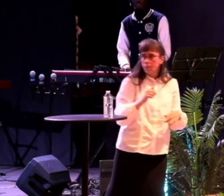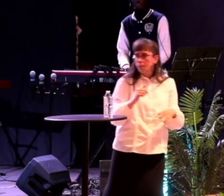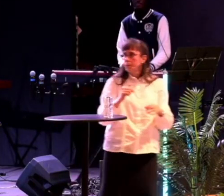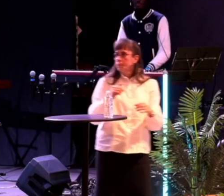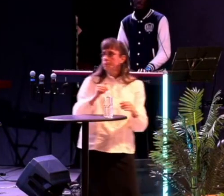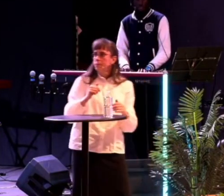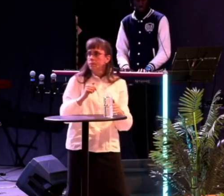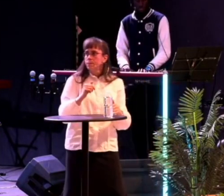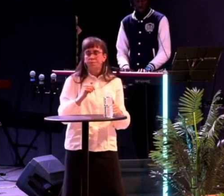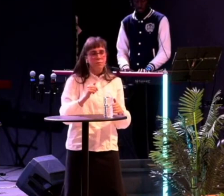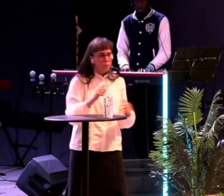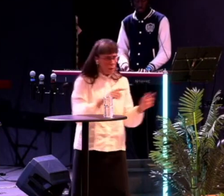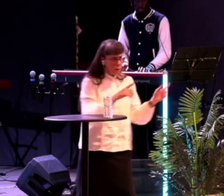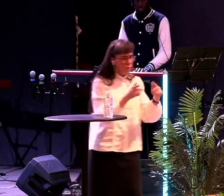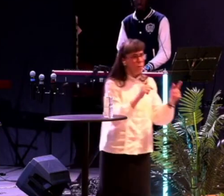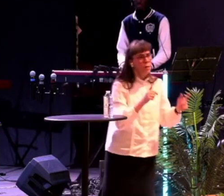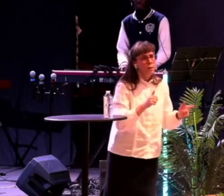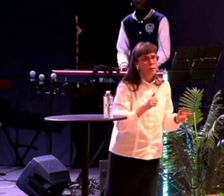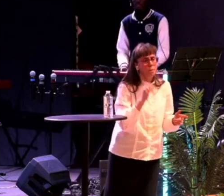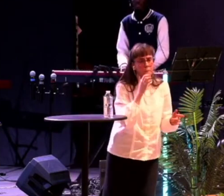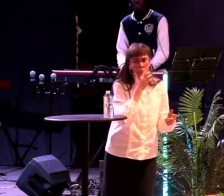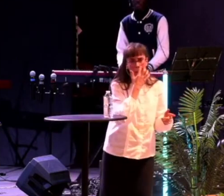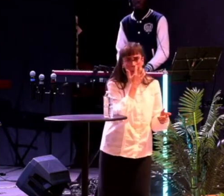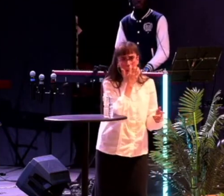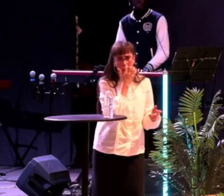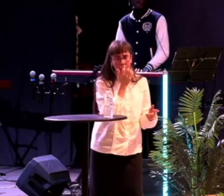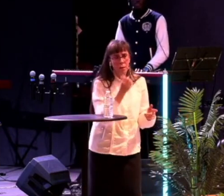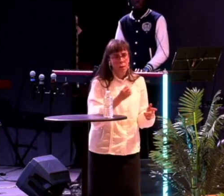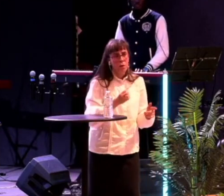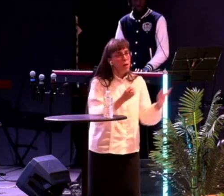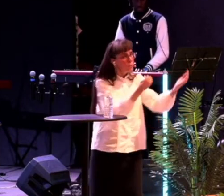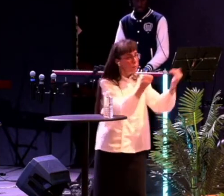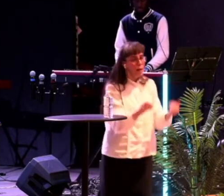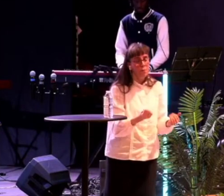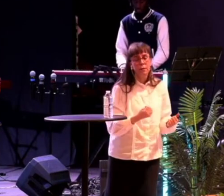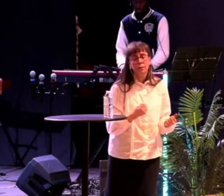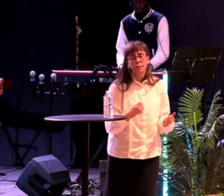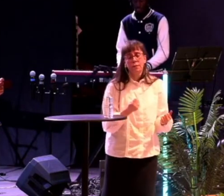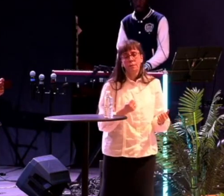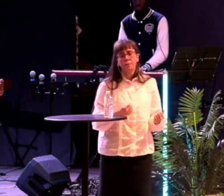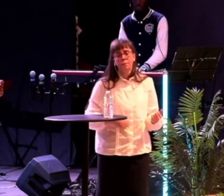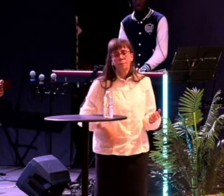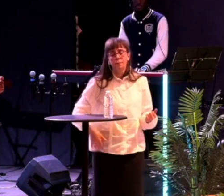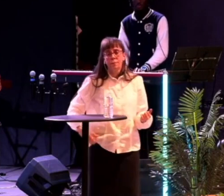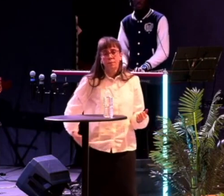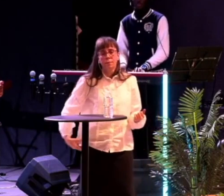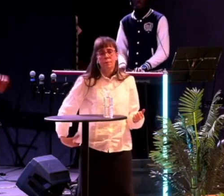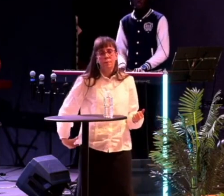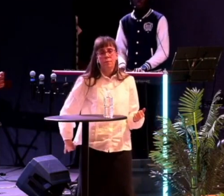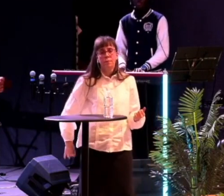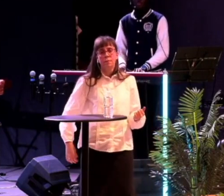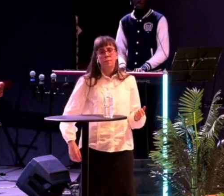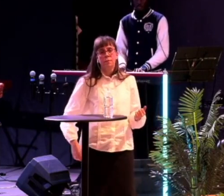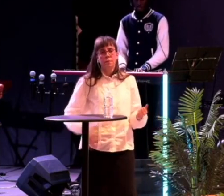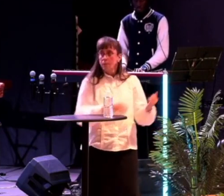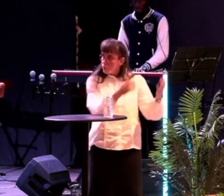19, après les noces, after the wedding, Christ va venir. Christ will come. La troisième venue, Christ va